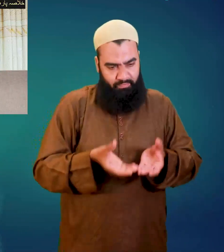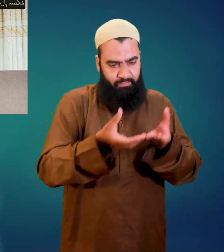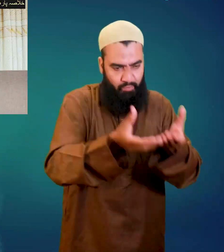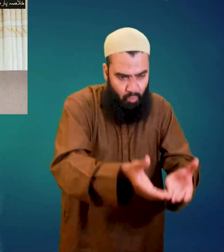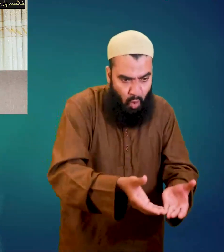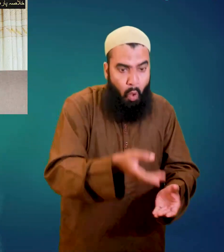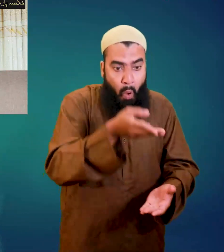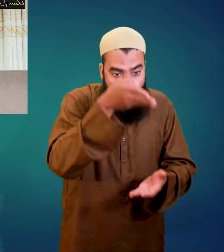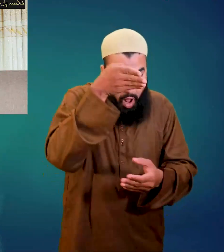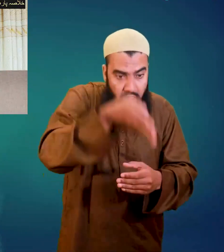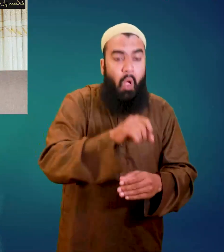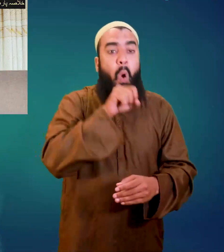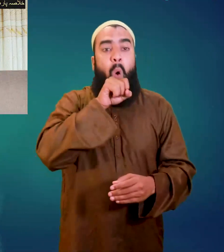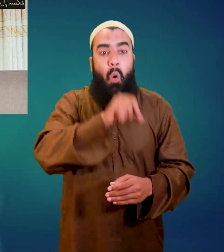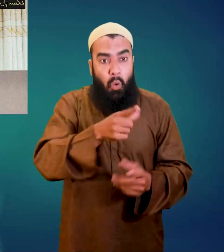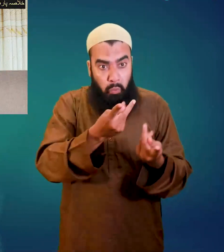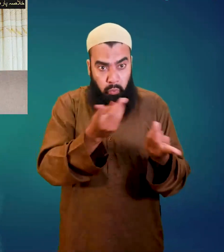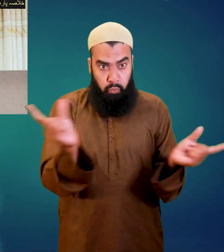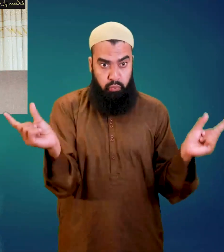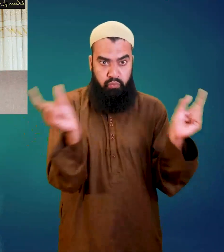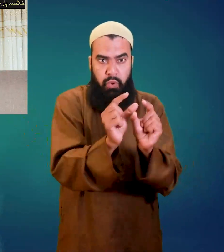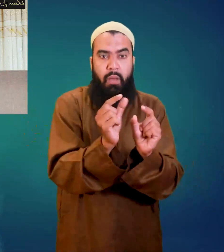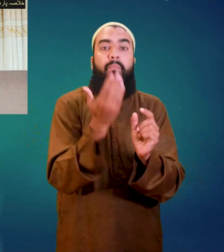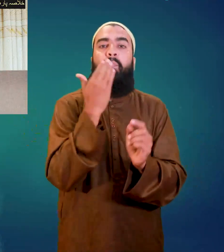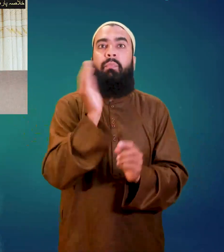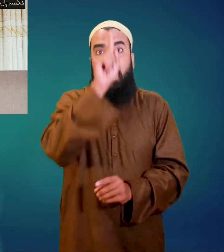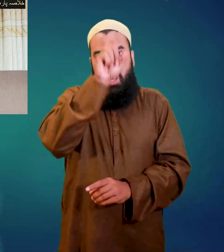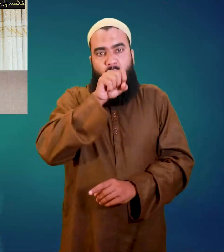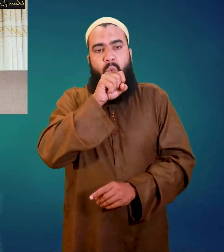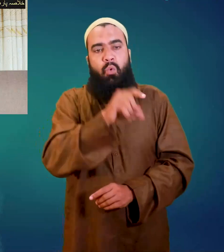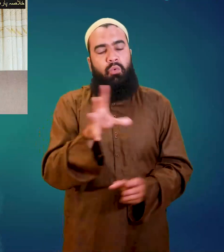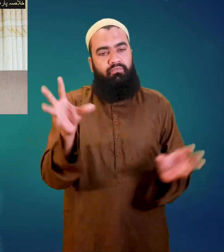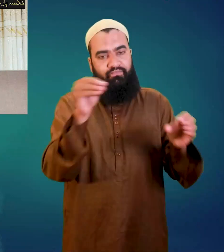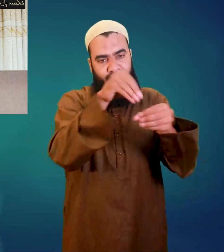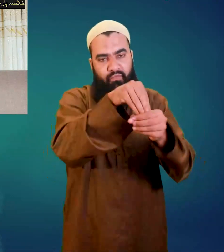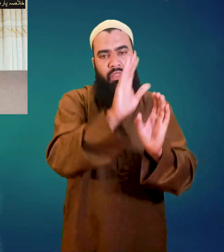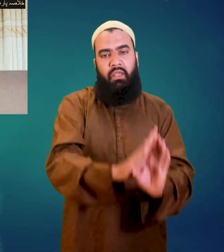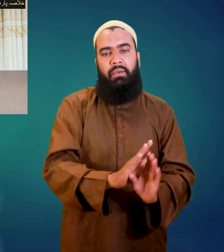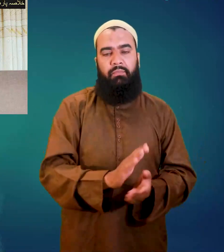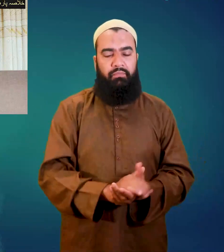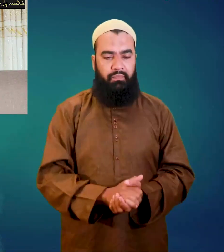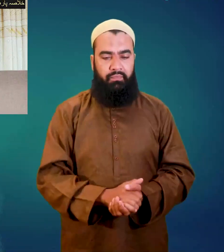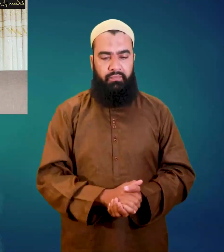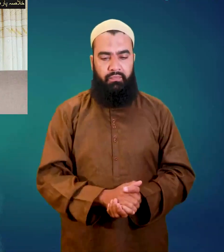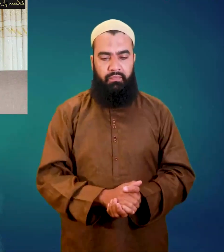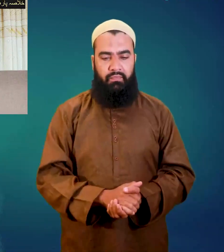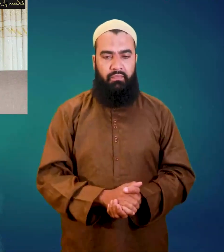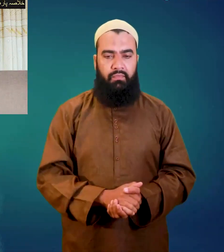سبق حاصل کرو۔ آیت نمبر 2، الزانیۃ والزانی۔